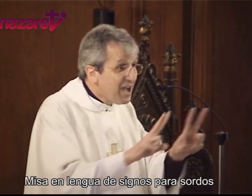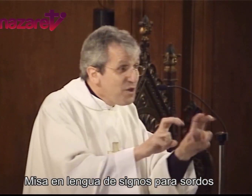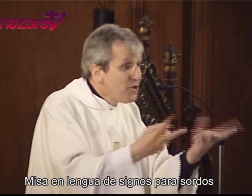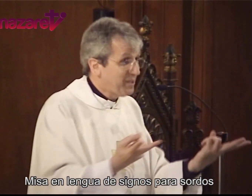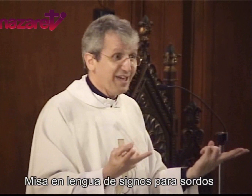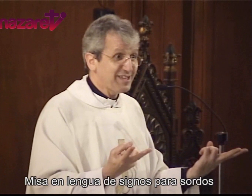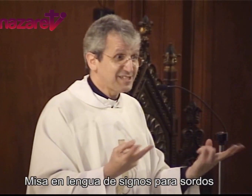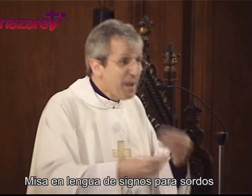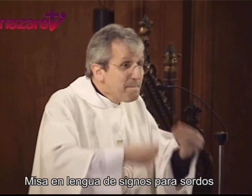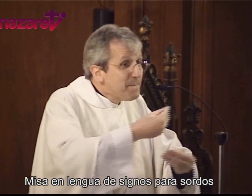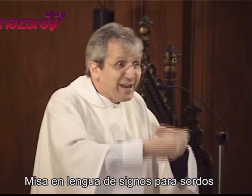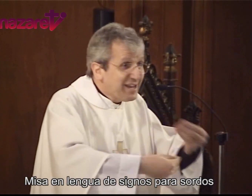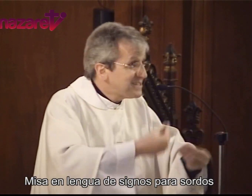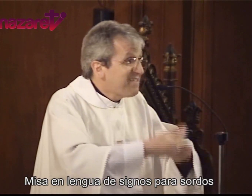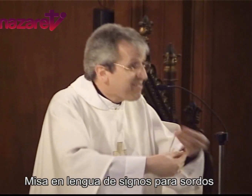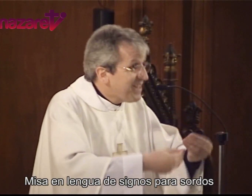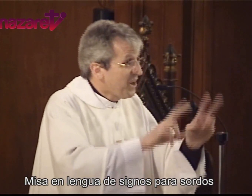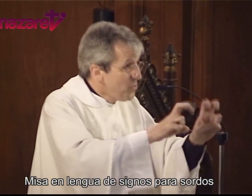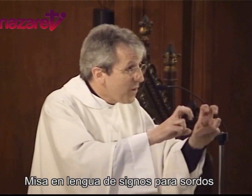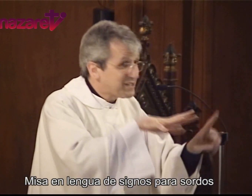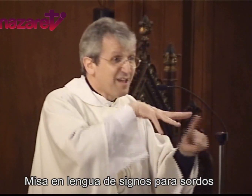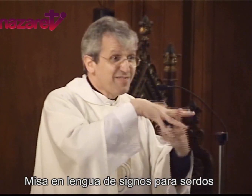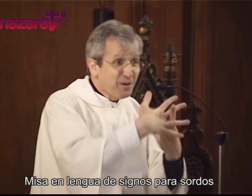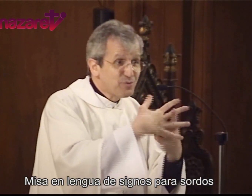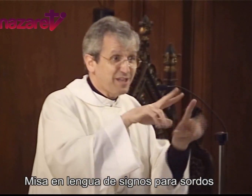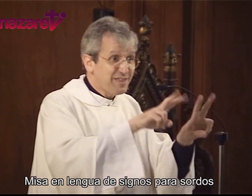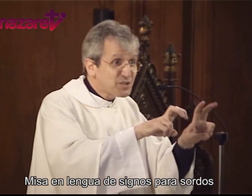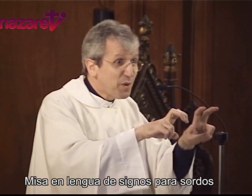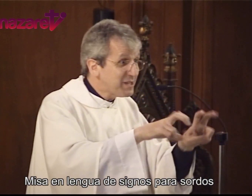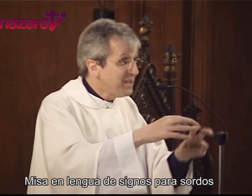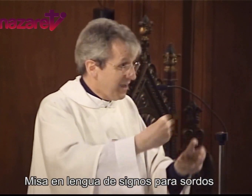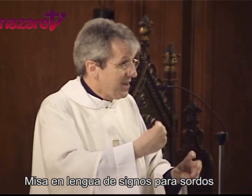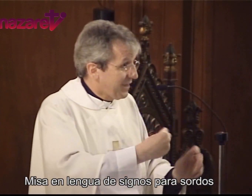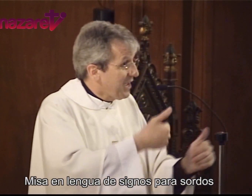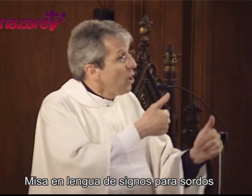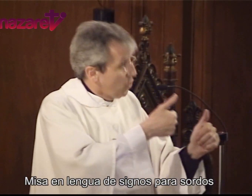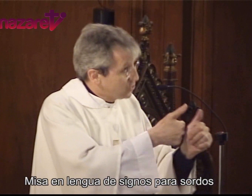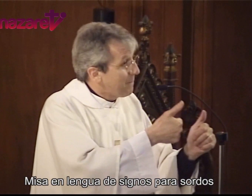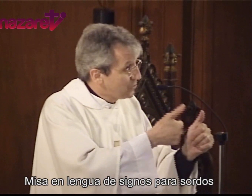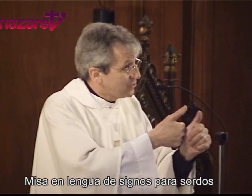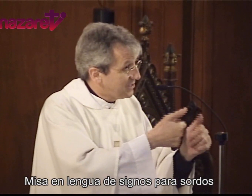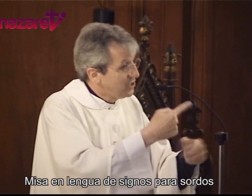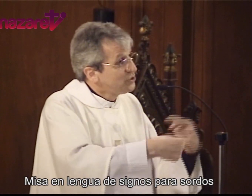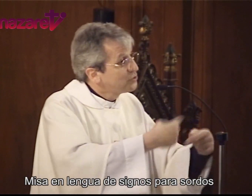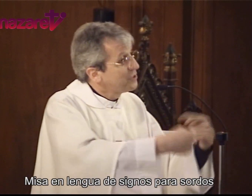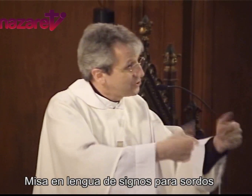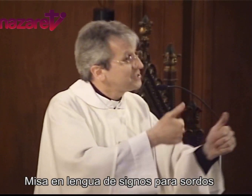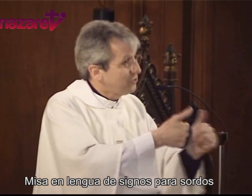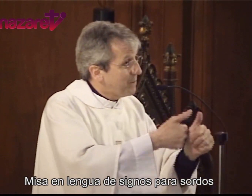Novedades Maneras De hacer Nuevas Circunstancias Nuevas En la que Los apóstoles Sucesores De los